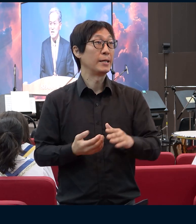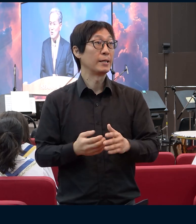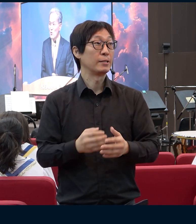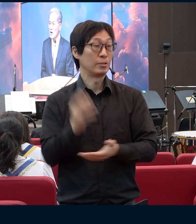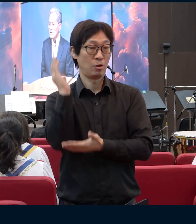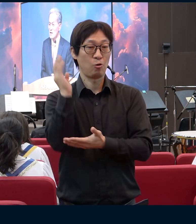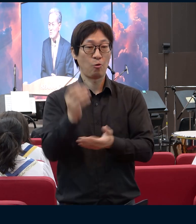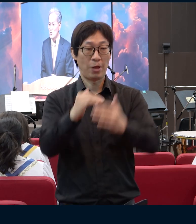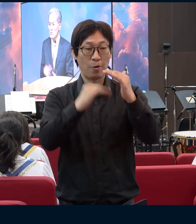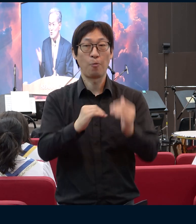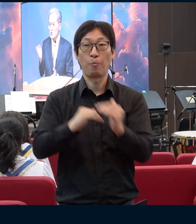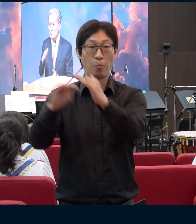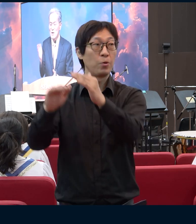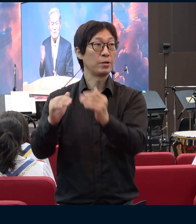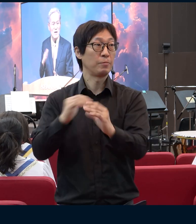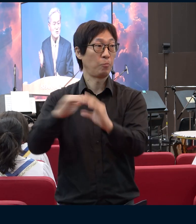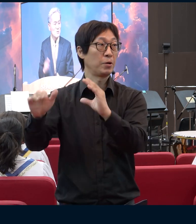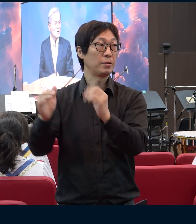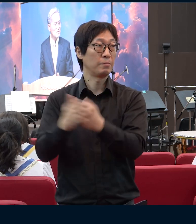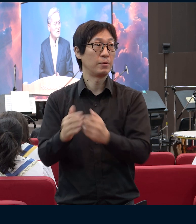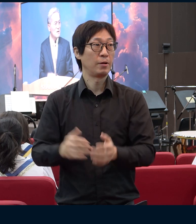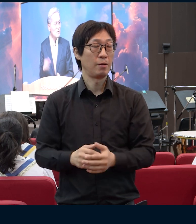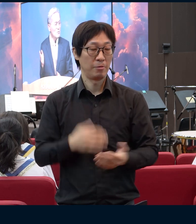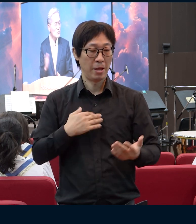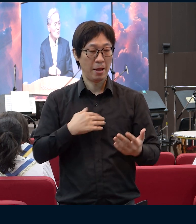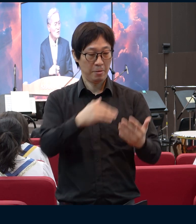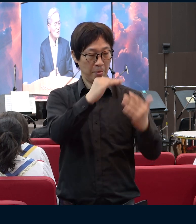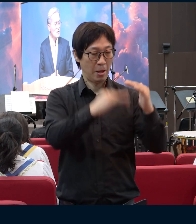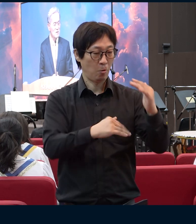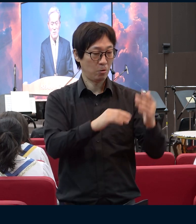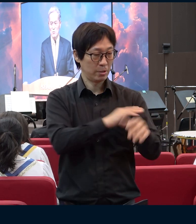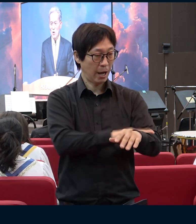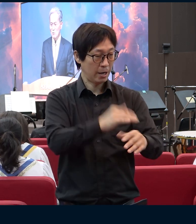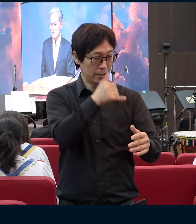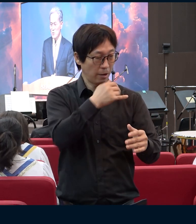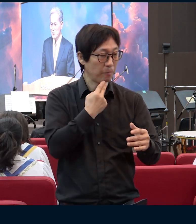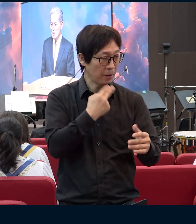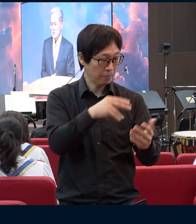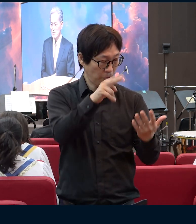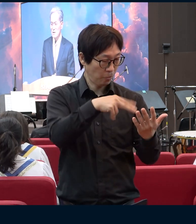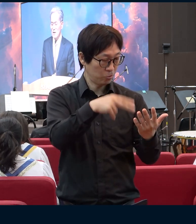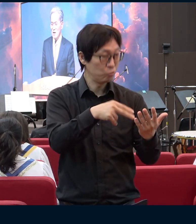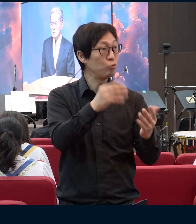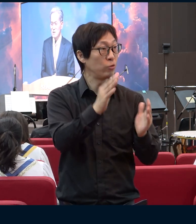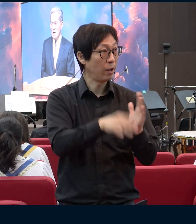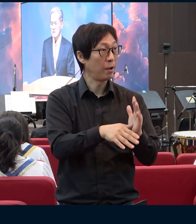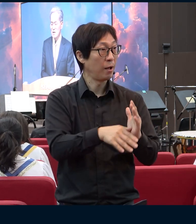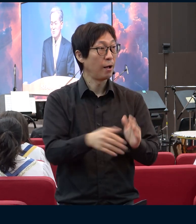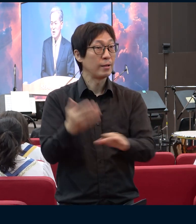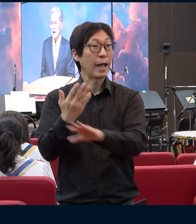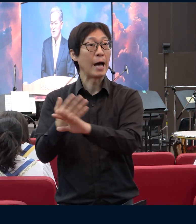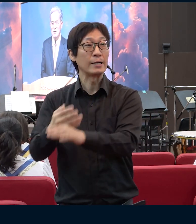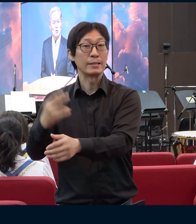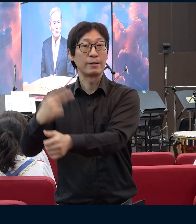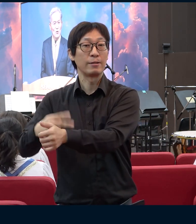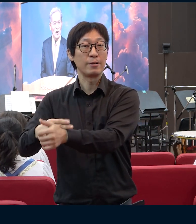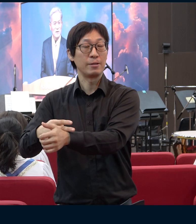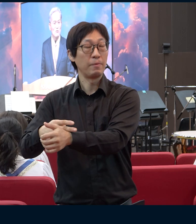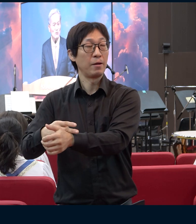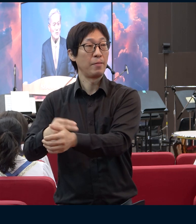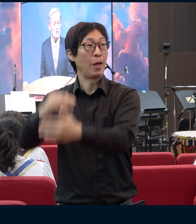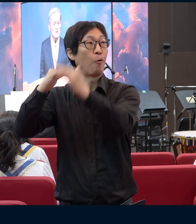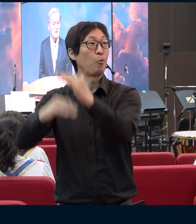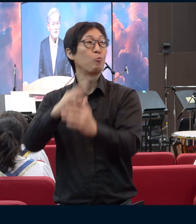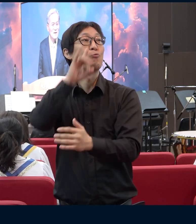강의안이 잘 올라갔나 싶어서 먼저 좀 봤습니다. 그러면서 그 다음에 뭐가 궁금해졌냐면 다른 강사님들의 강의안은 어떤가,